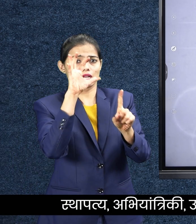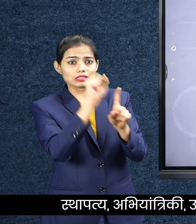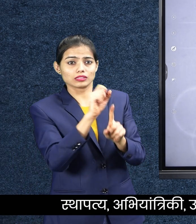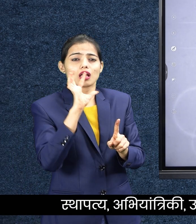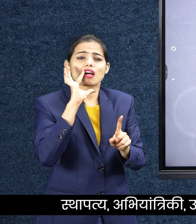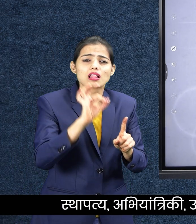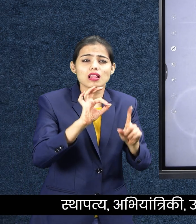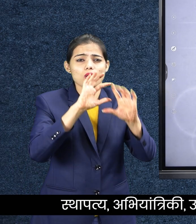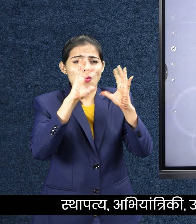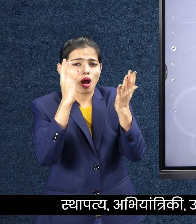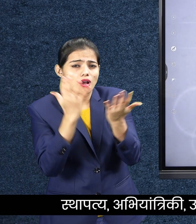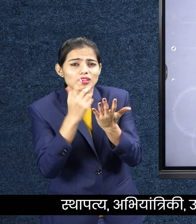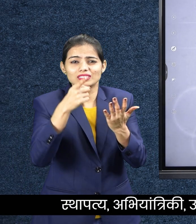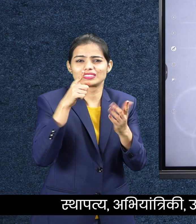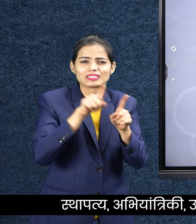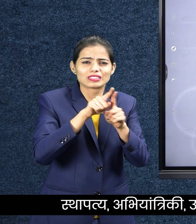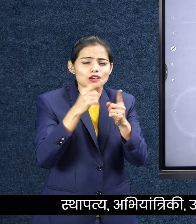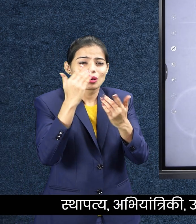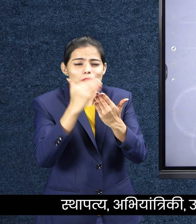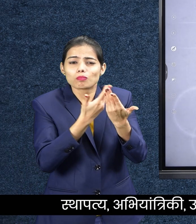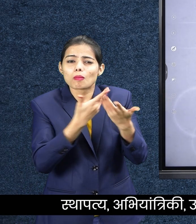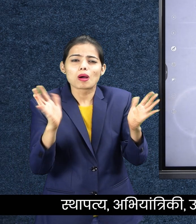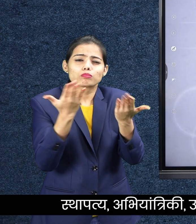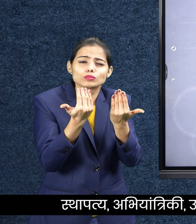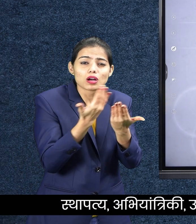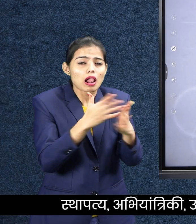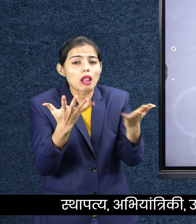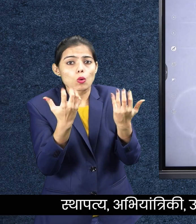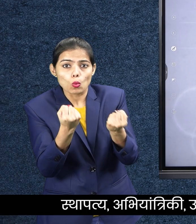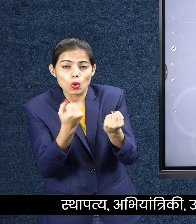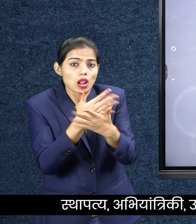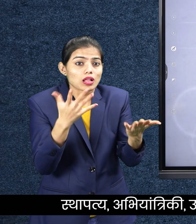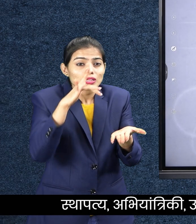स्थापत्य, अभियांत्रिकी, उत्पादन आणि कला यांसारख्या वास्तविक जगातील